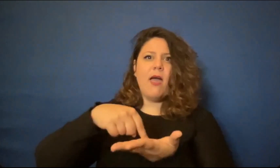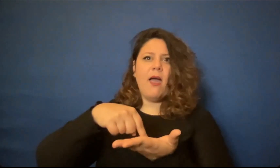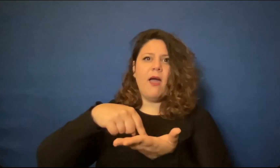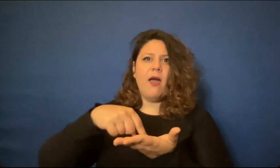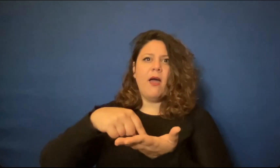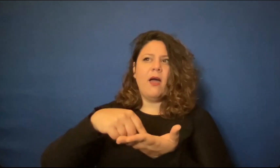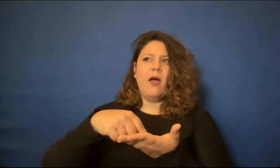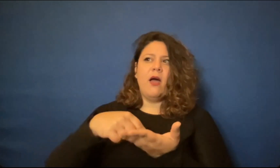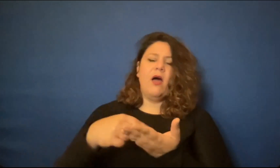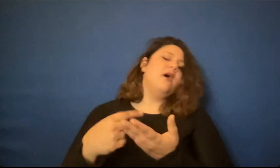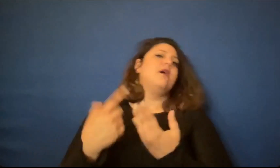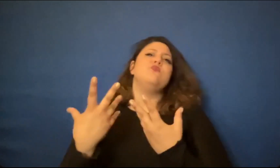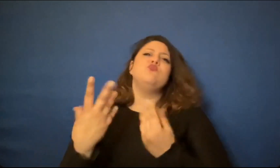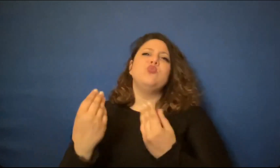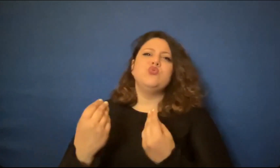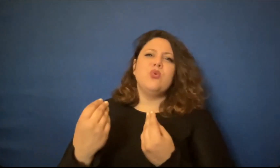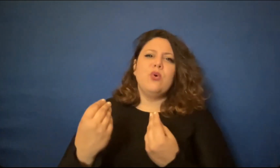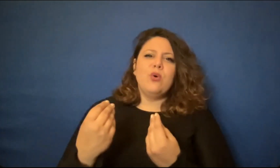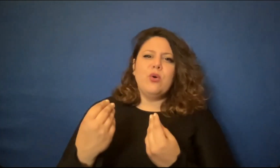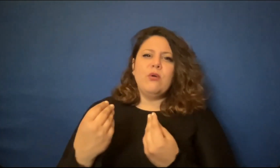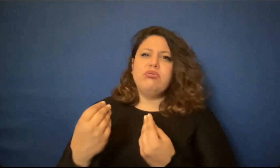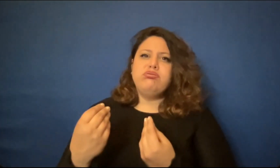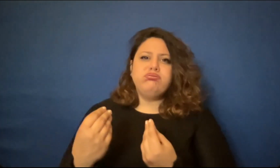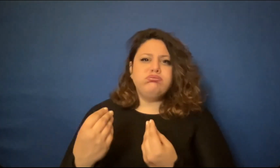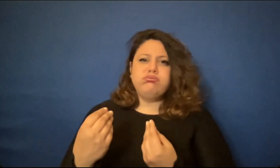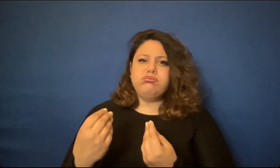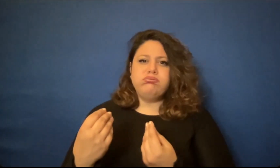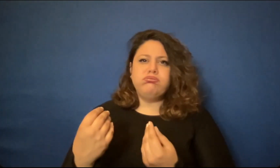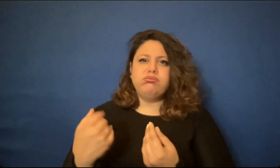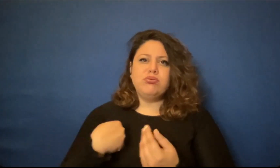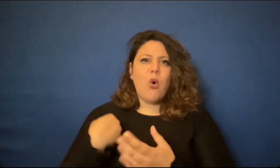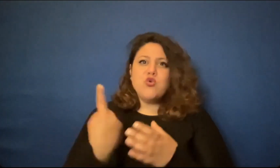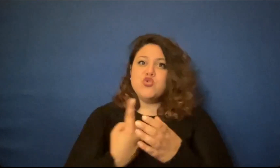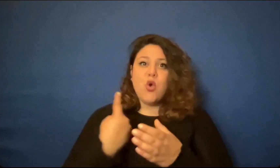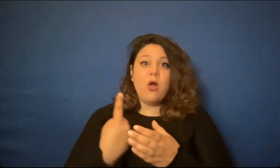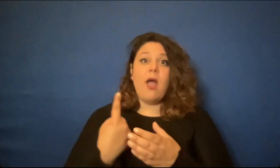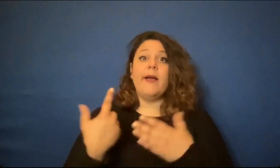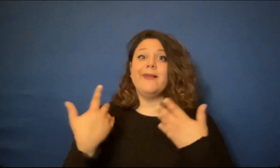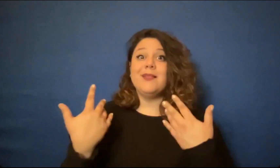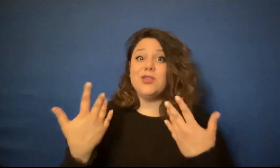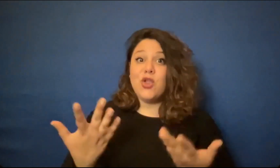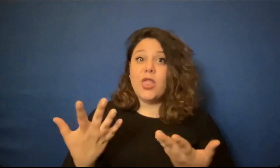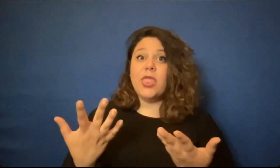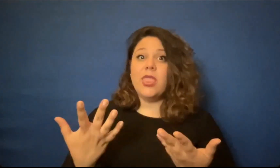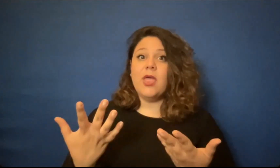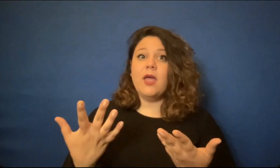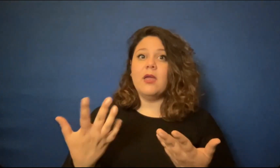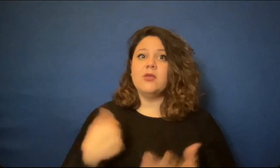tanto grupo, tanto no dejarme sola. Entonces ahí yo ya